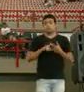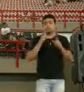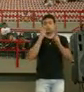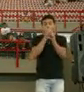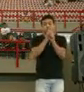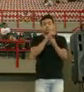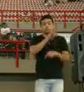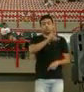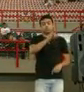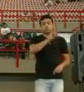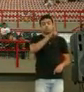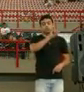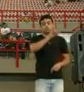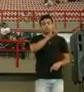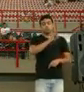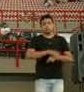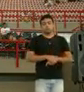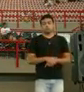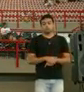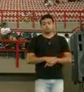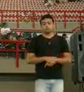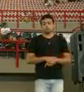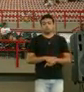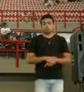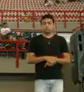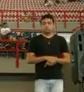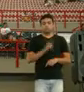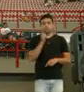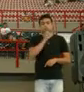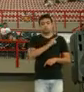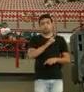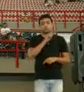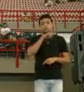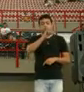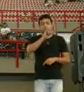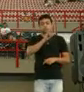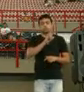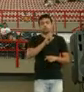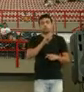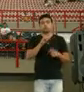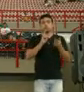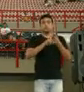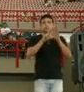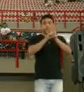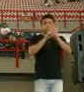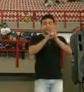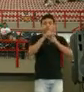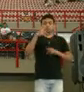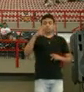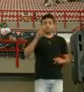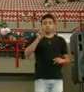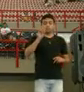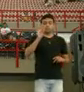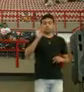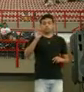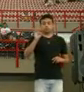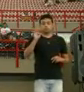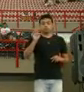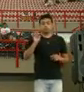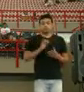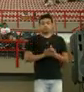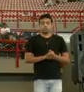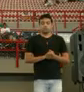Y? Quem me diz como é que eu faço para descobrir o Y? Tem que usar a lei de Proust. Vou dar uma